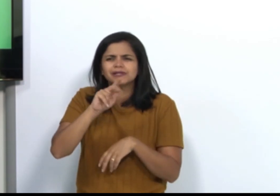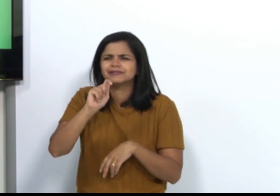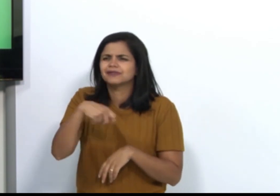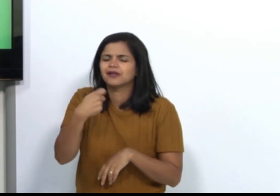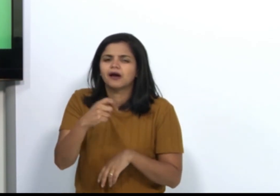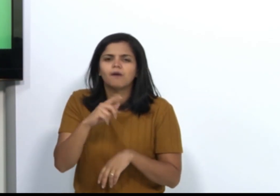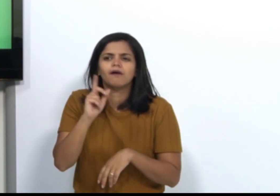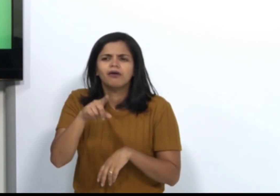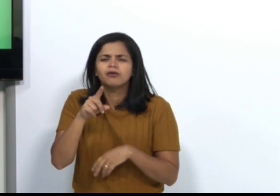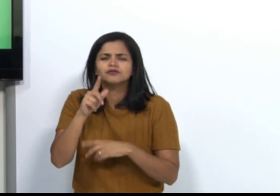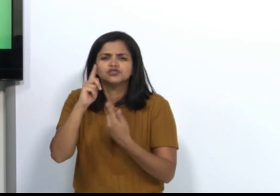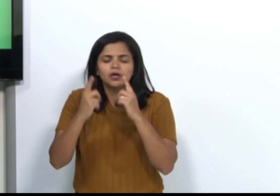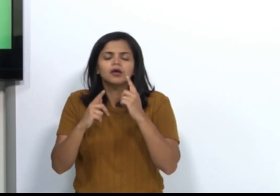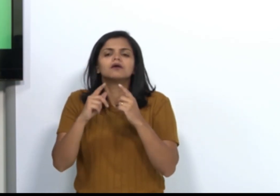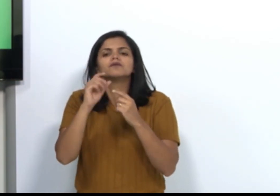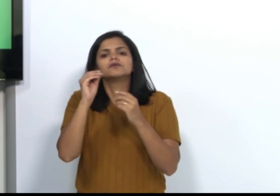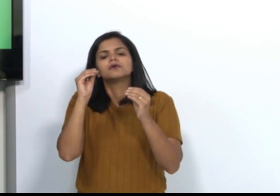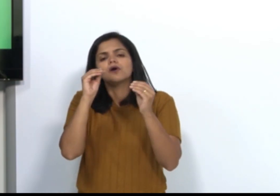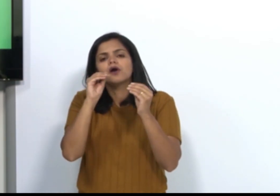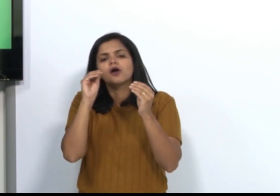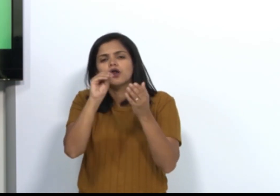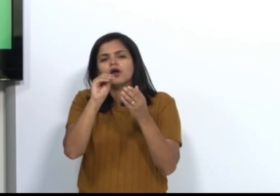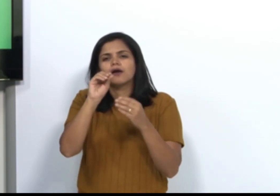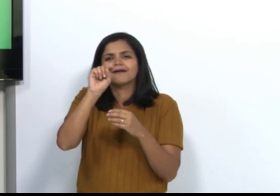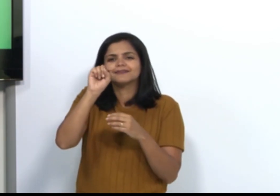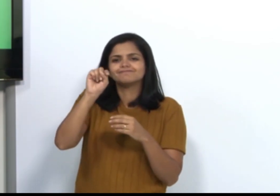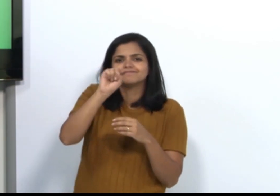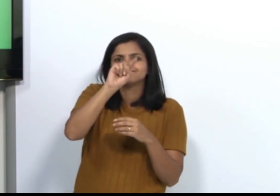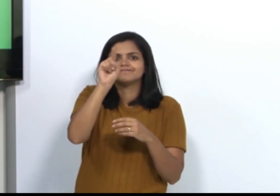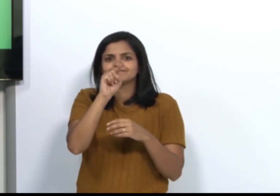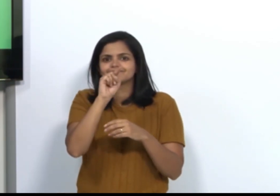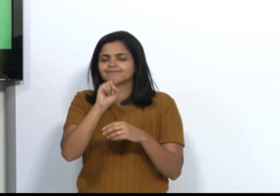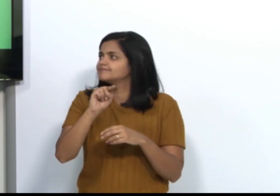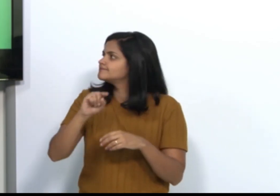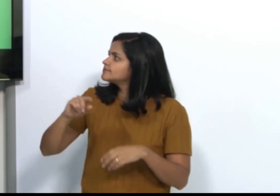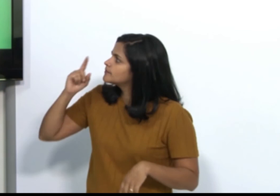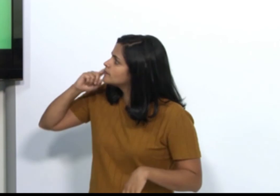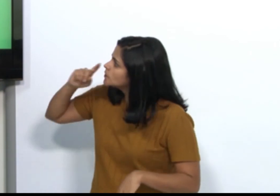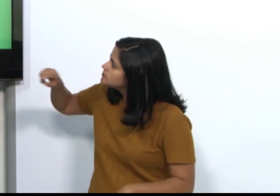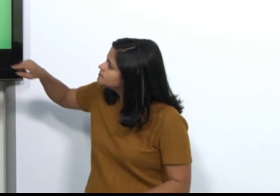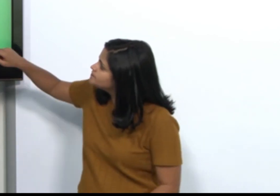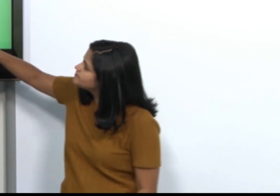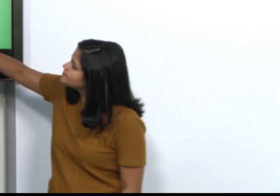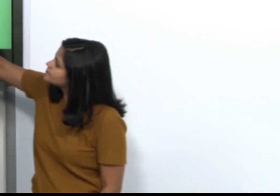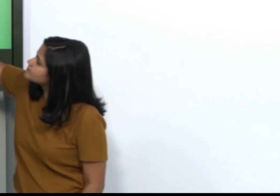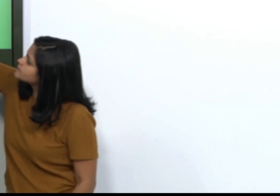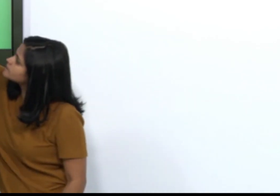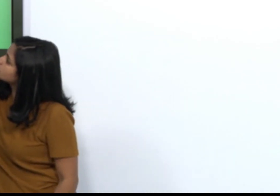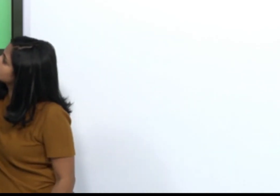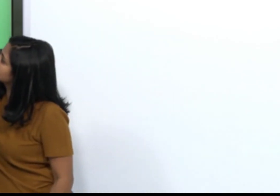Então, se não é um sinal, é um gesto, eu coloco este símbolo,